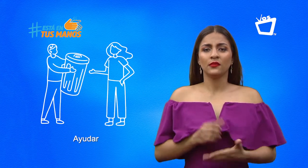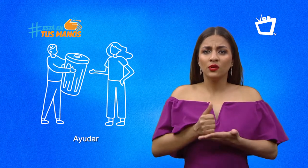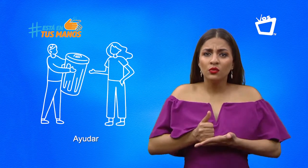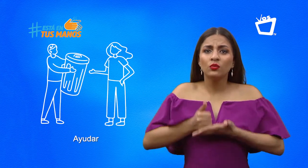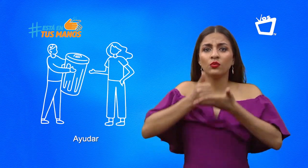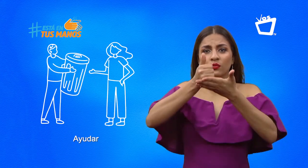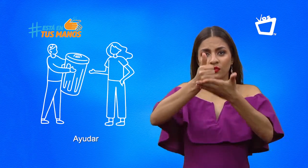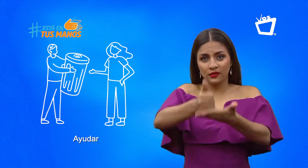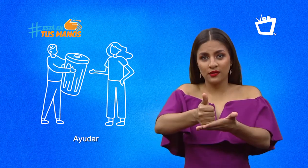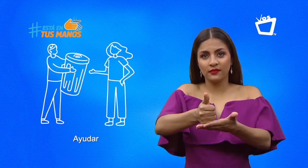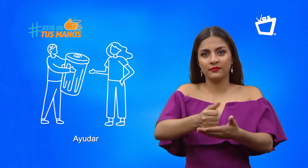ayudar